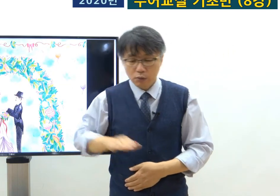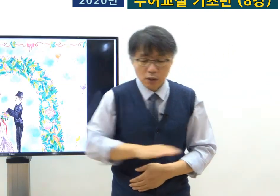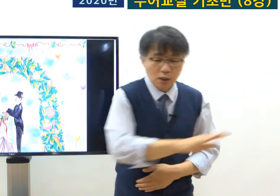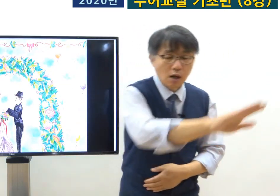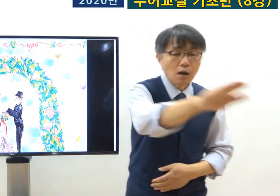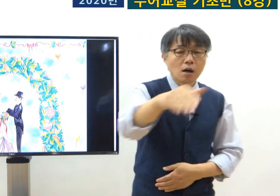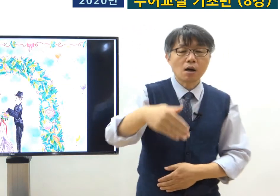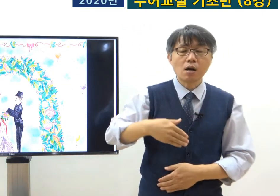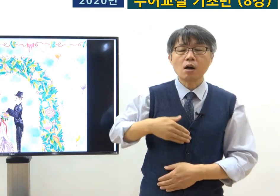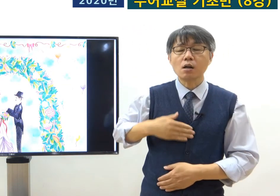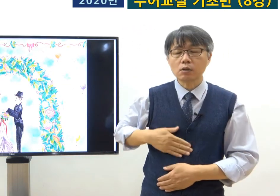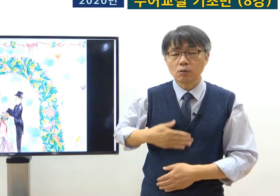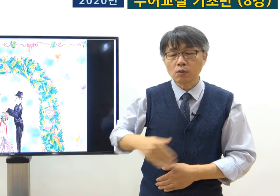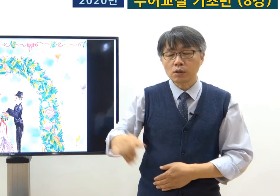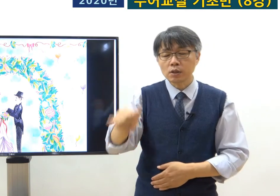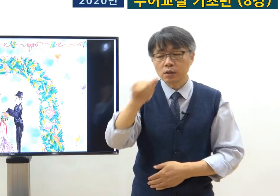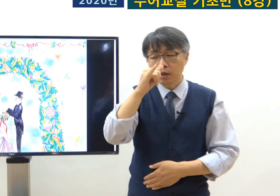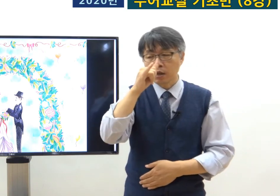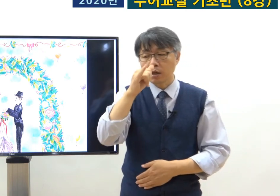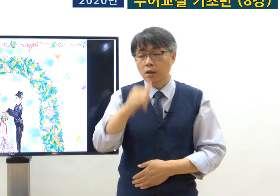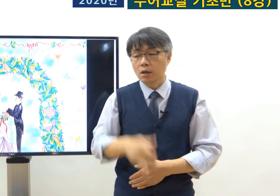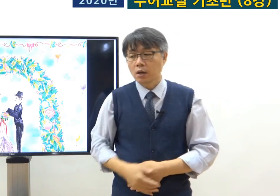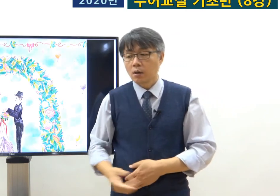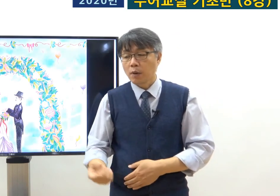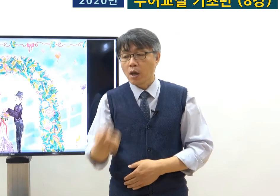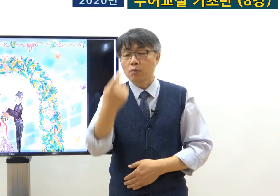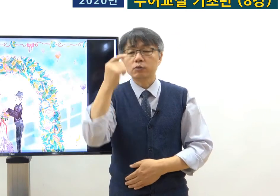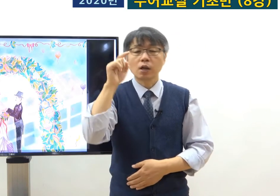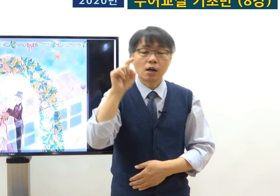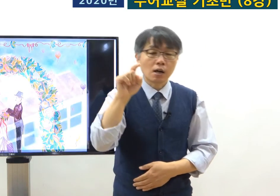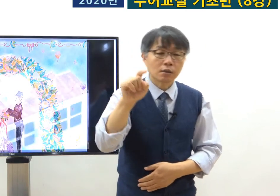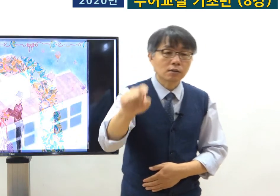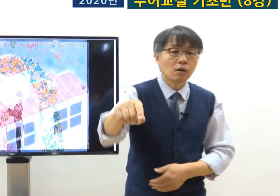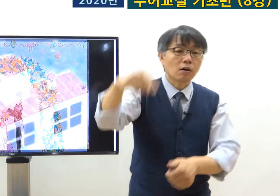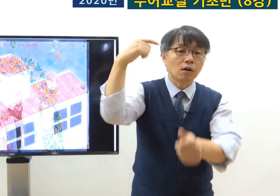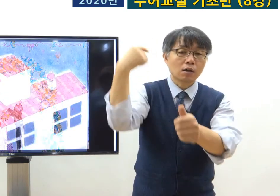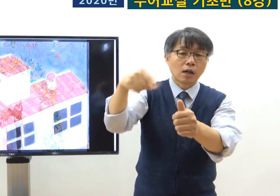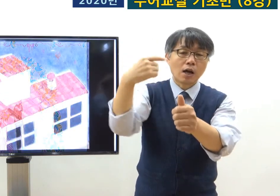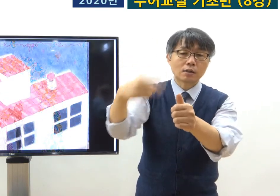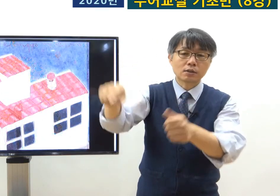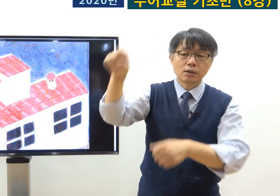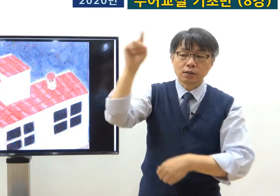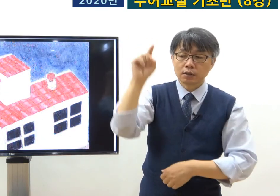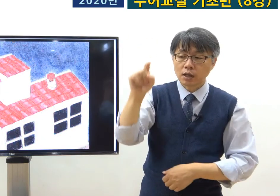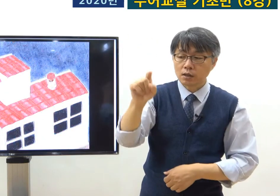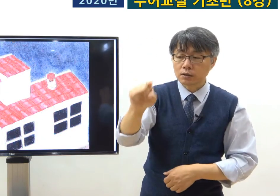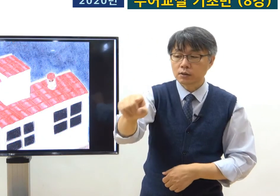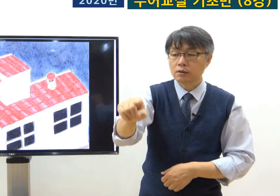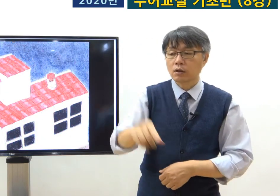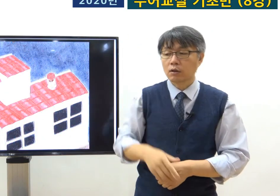우리가 알고 있는 배운다는 것 가르친다는